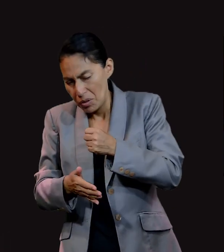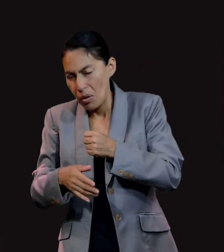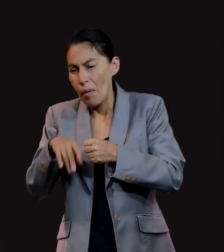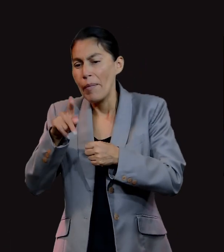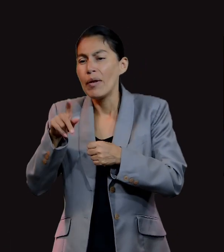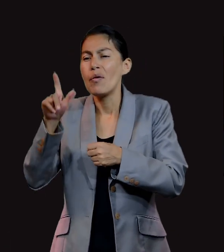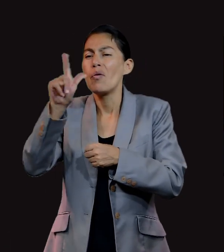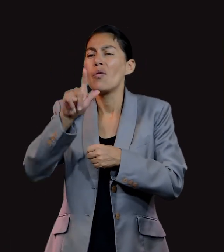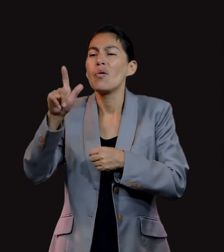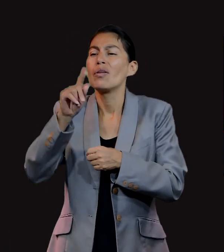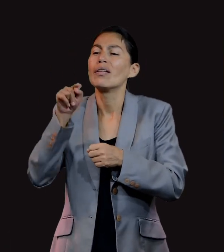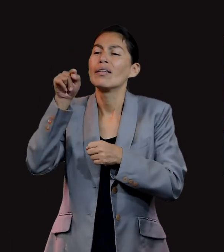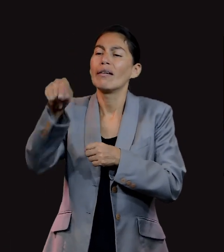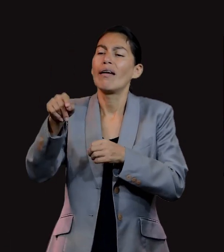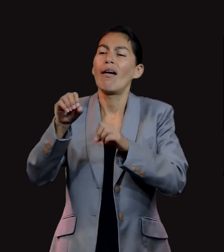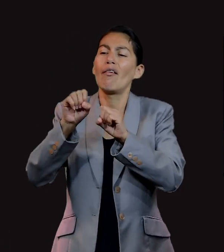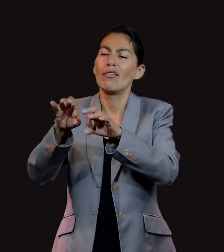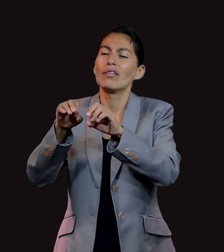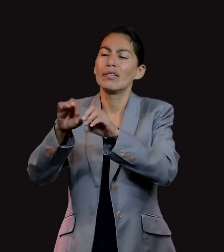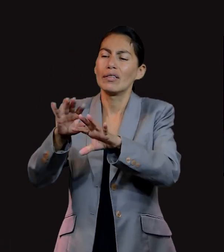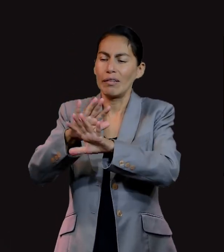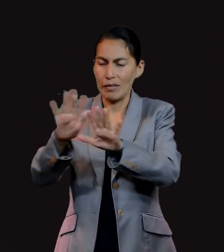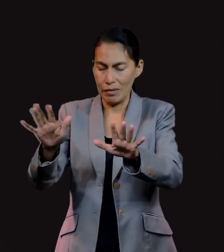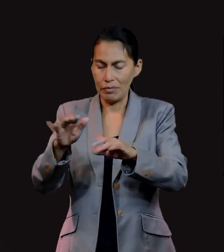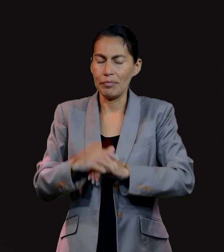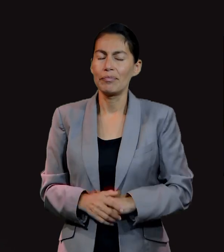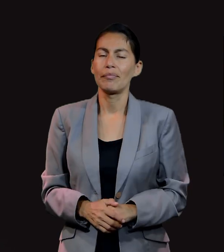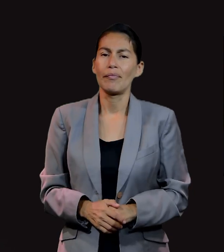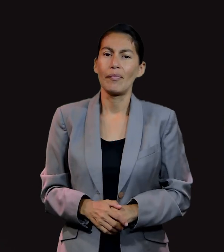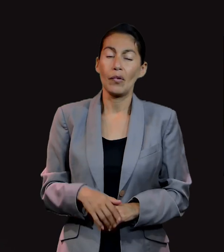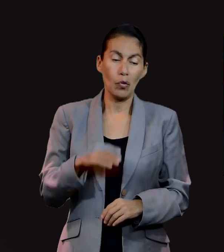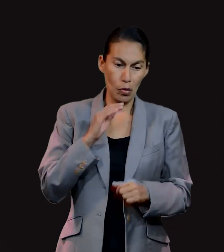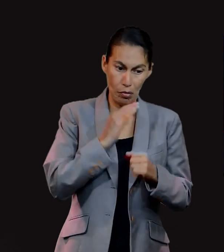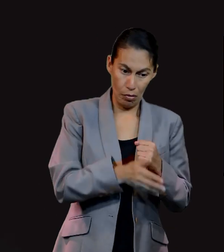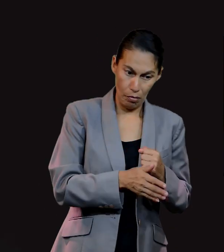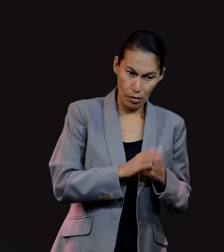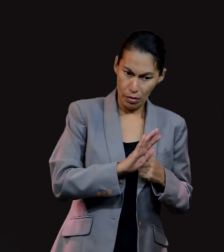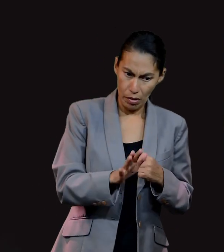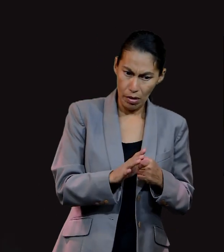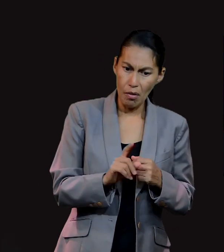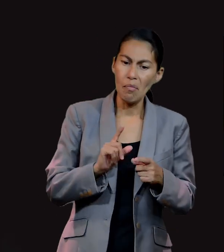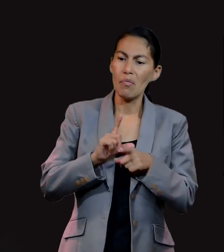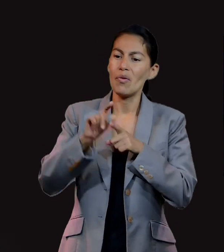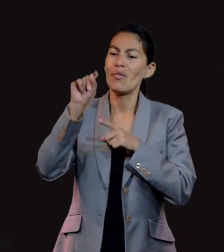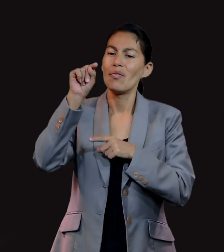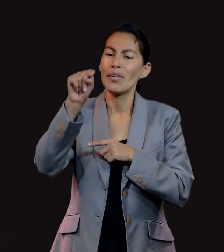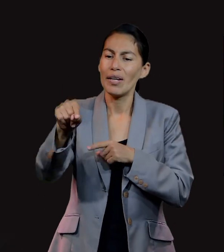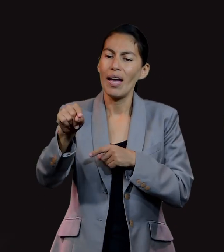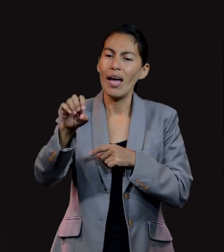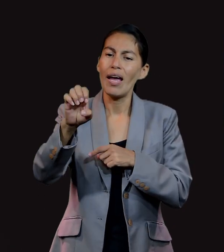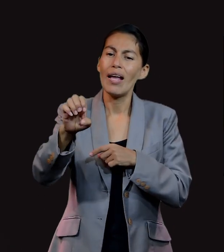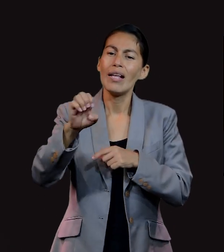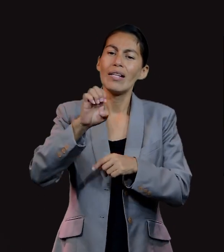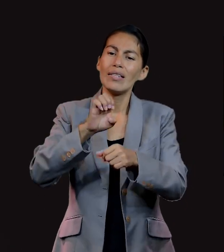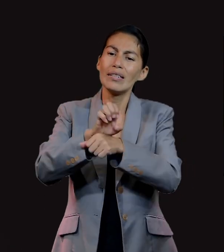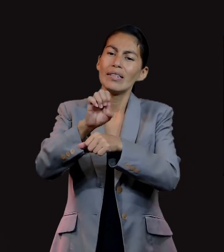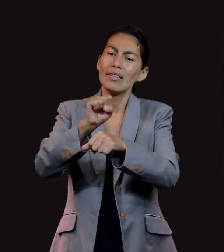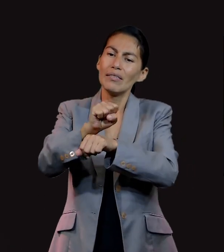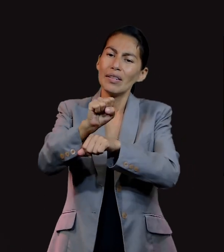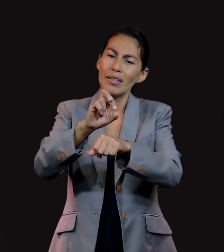termino pero yo el lunes me presento a la oficina y me presenté el lunes allá acá en El Salvador